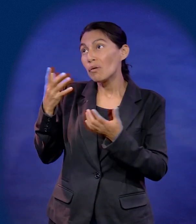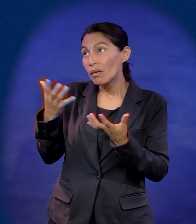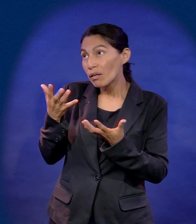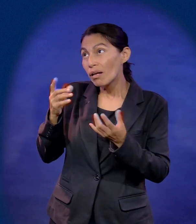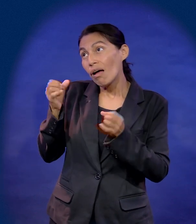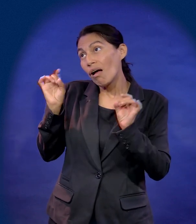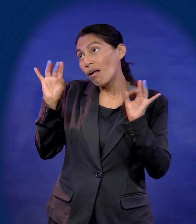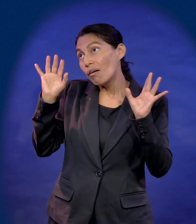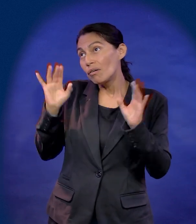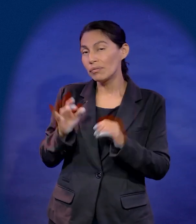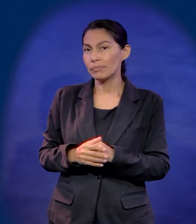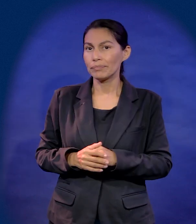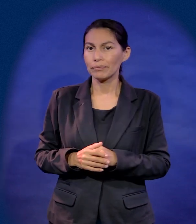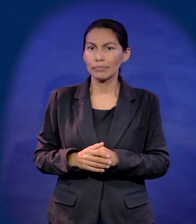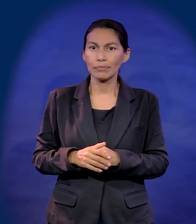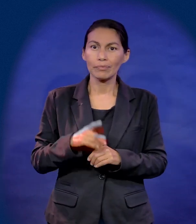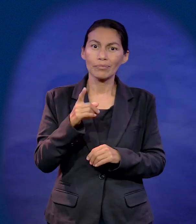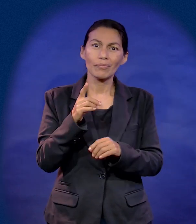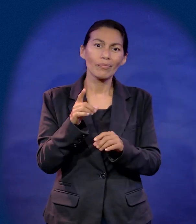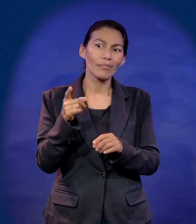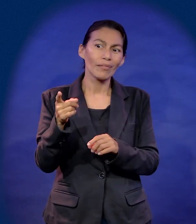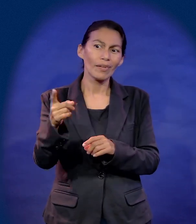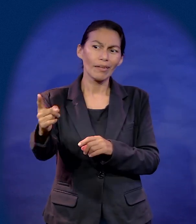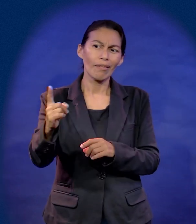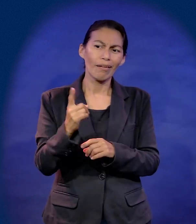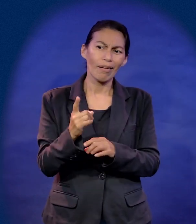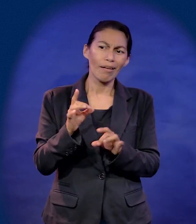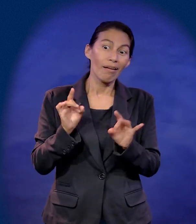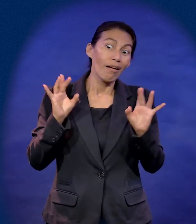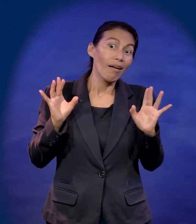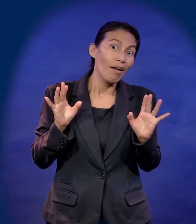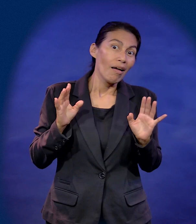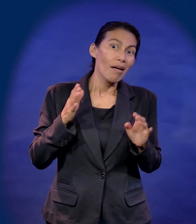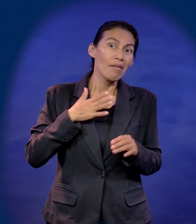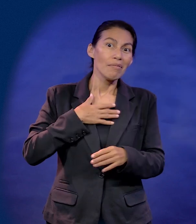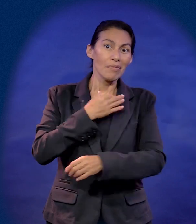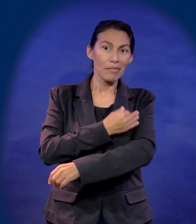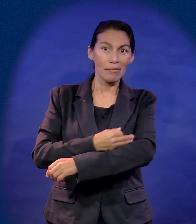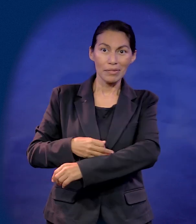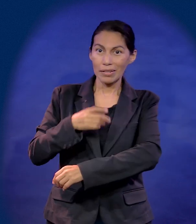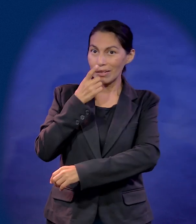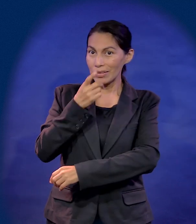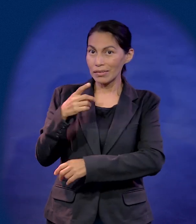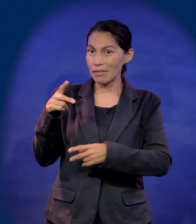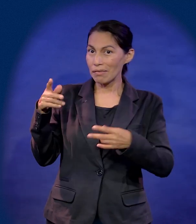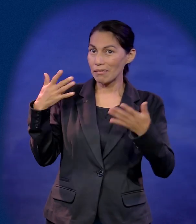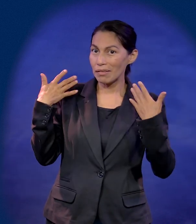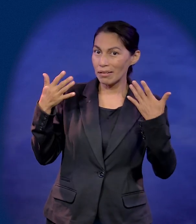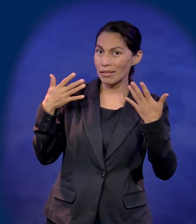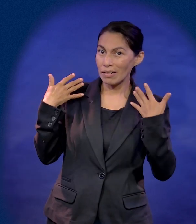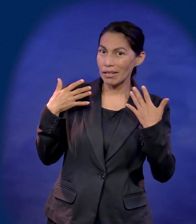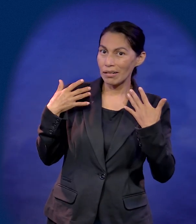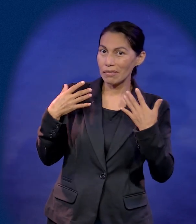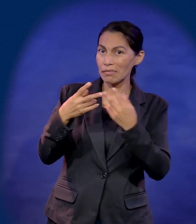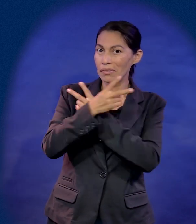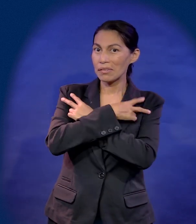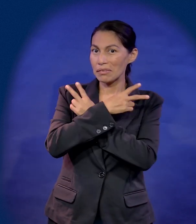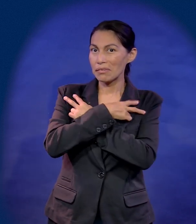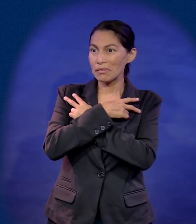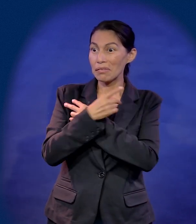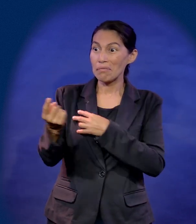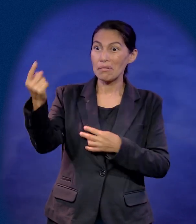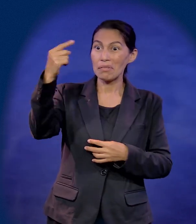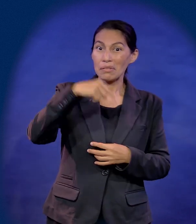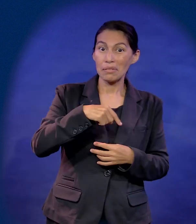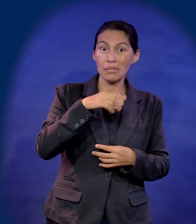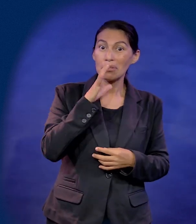a ella, esforzarla, pero mejor te digo a ti. A lo mejor algo puedes hacer. Un día llega y me dice, oye Luis, mi familia dice